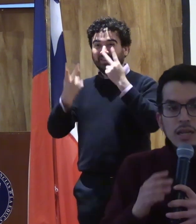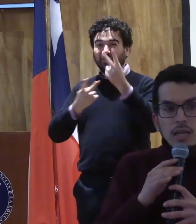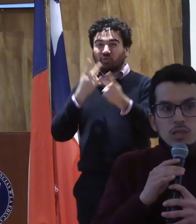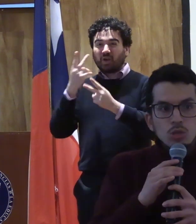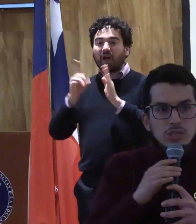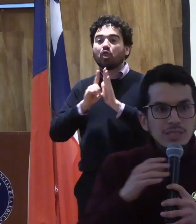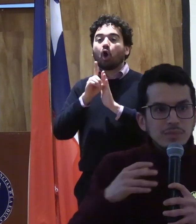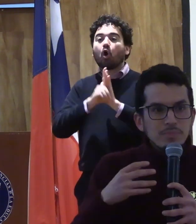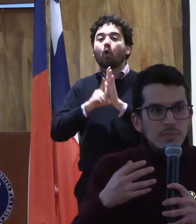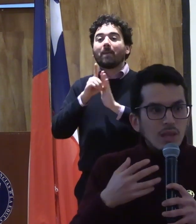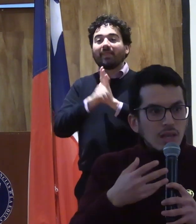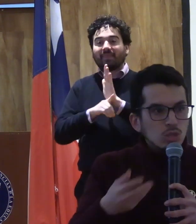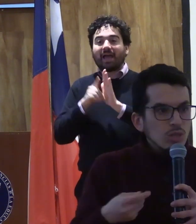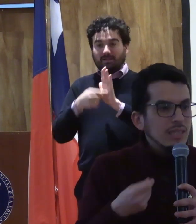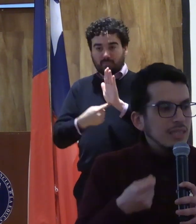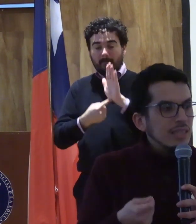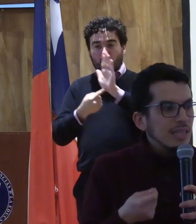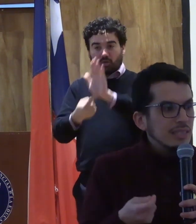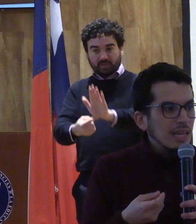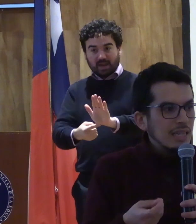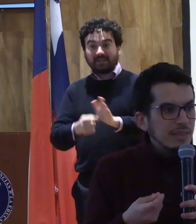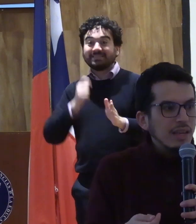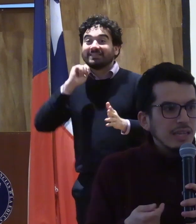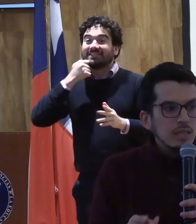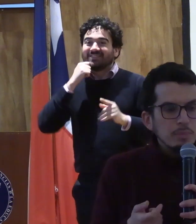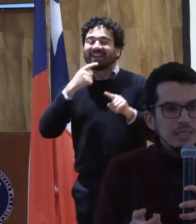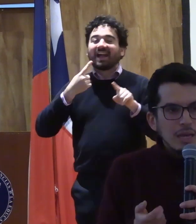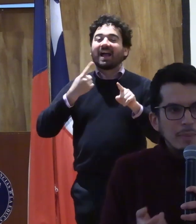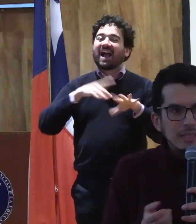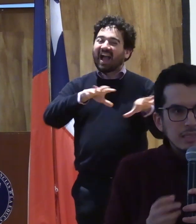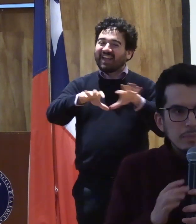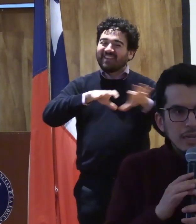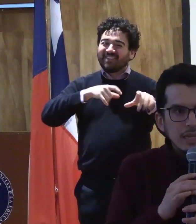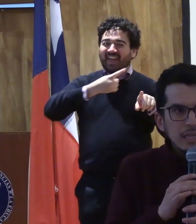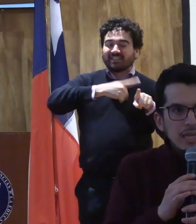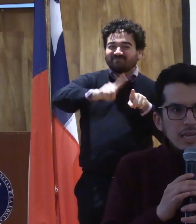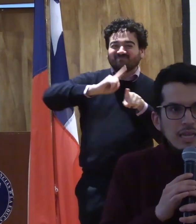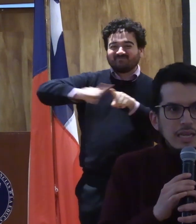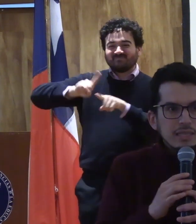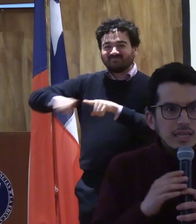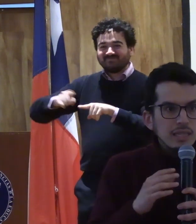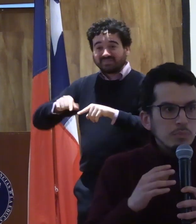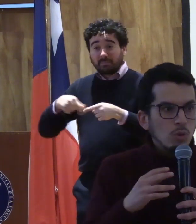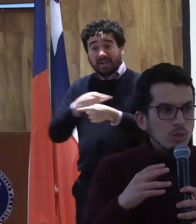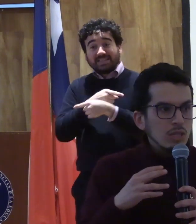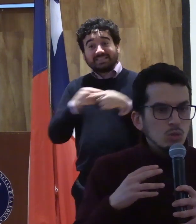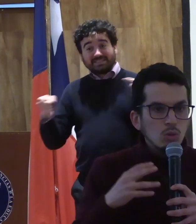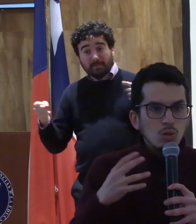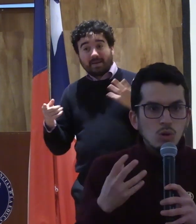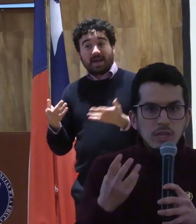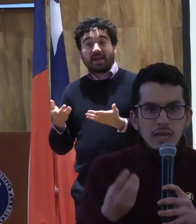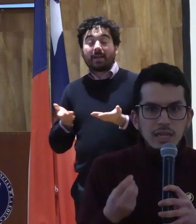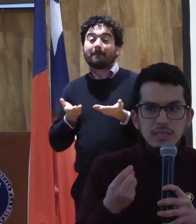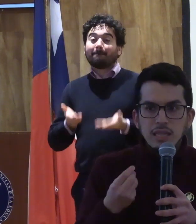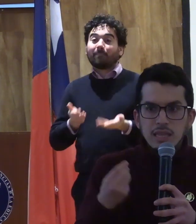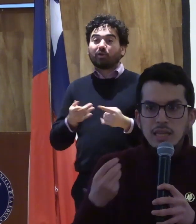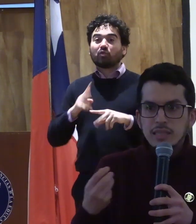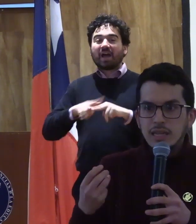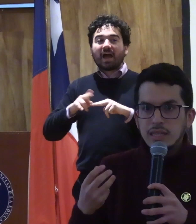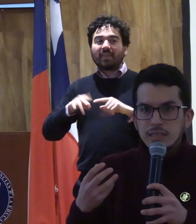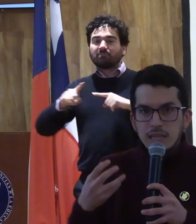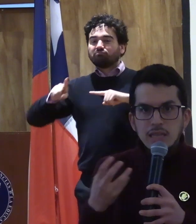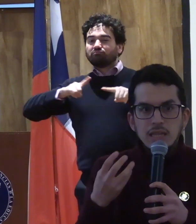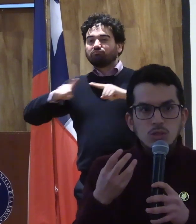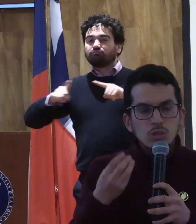documental. Entonces, son distintas actividades que están pensadas para esta semana y que están, por lo tanto, coordinadas